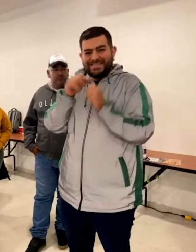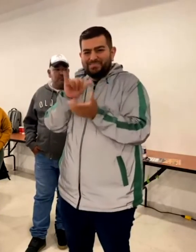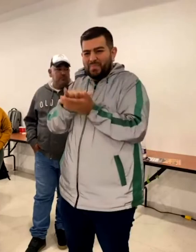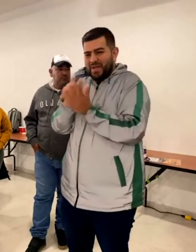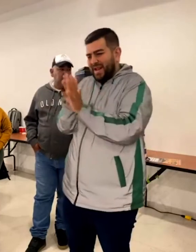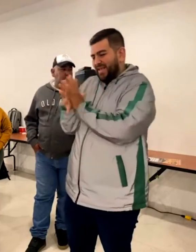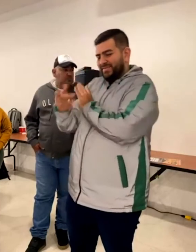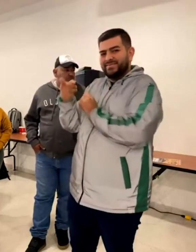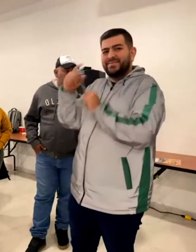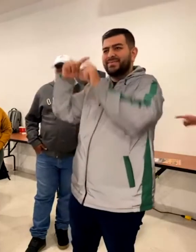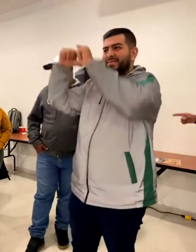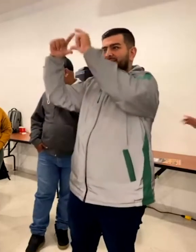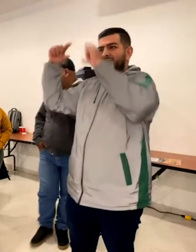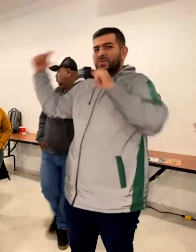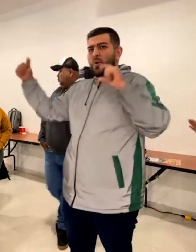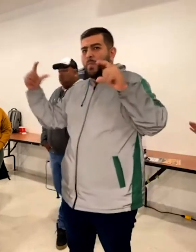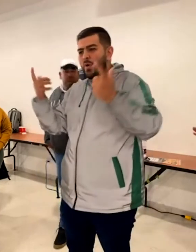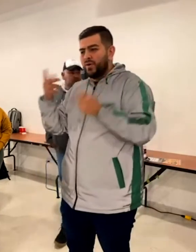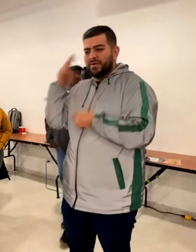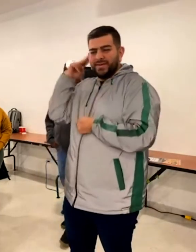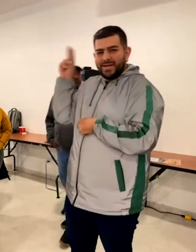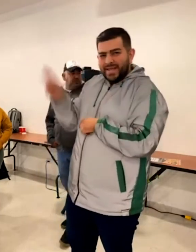tarjeta de